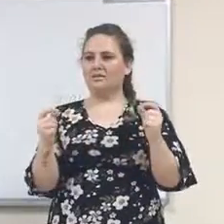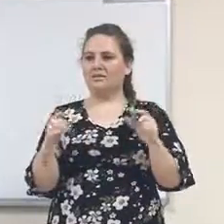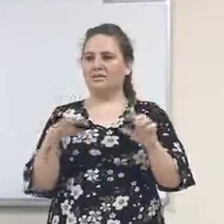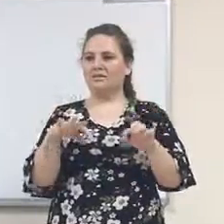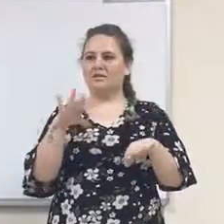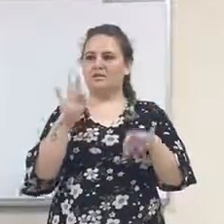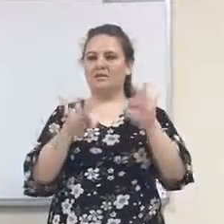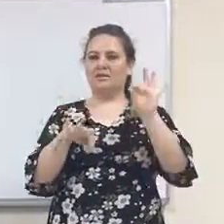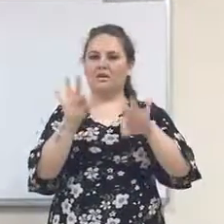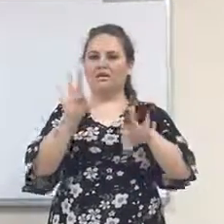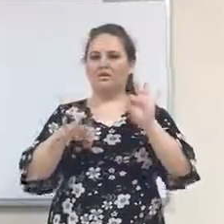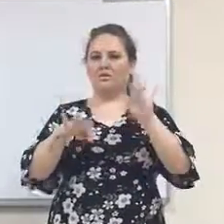kontrol,